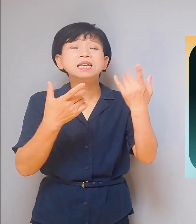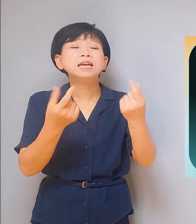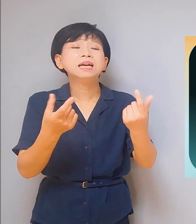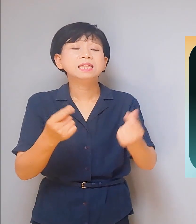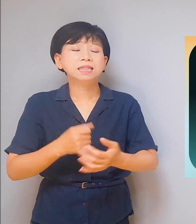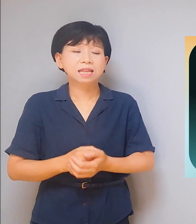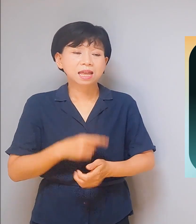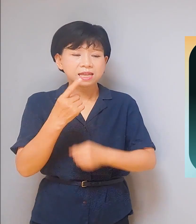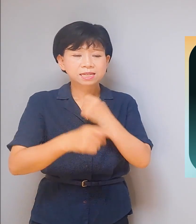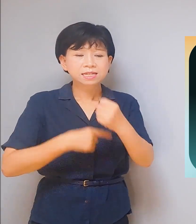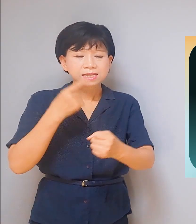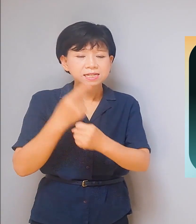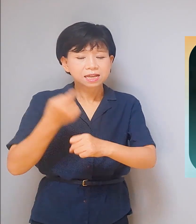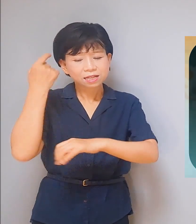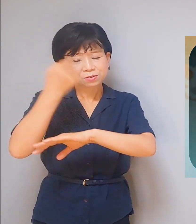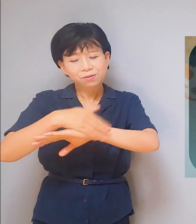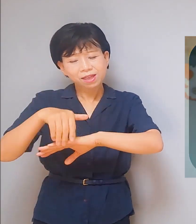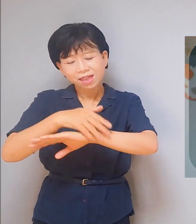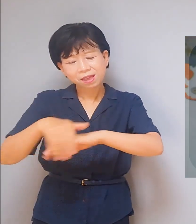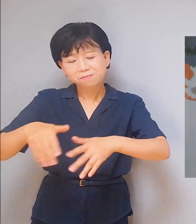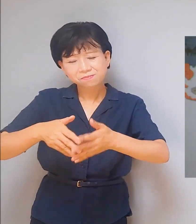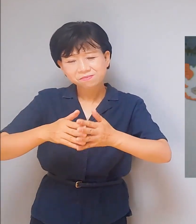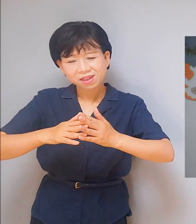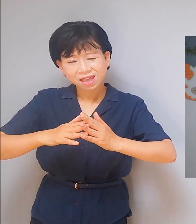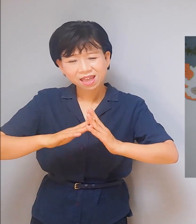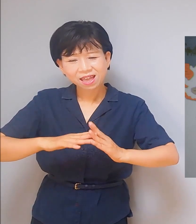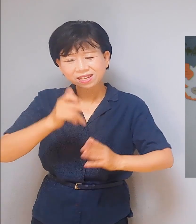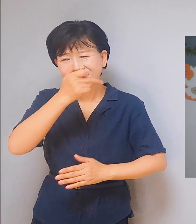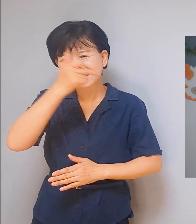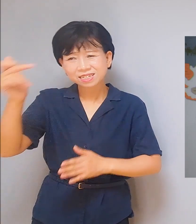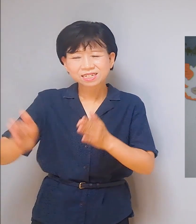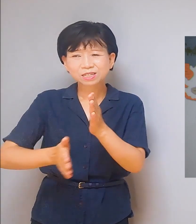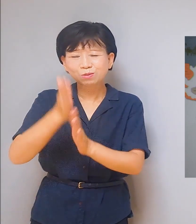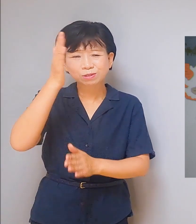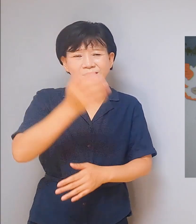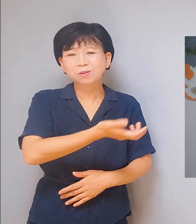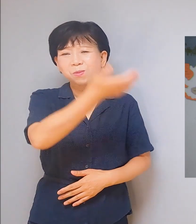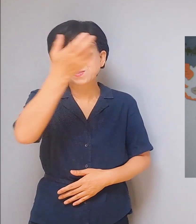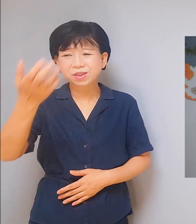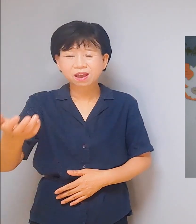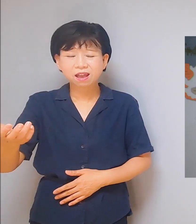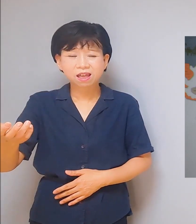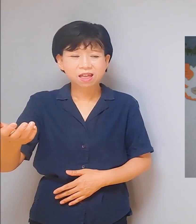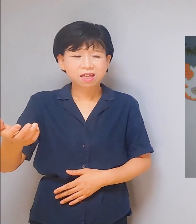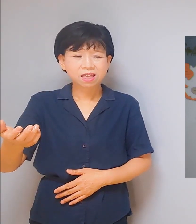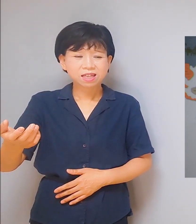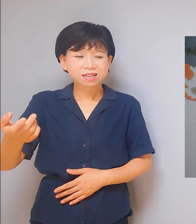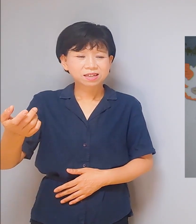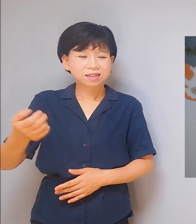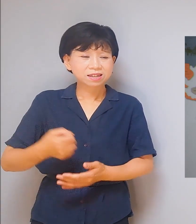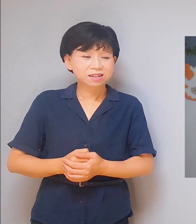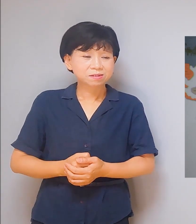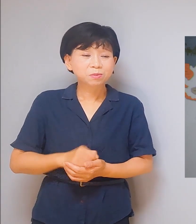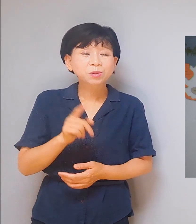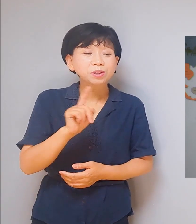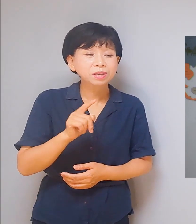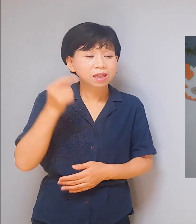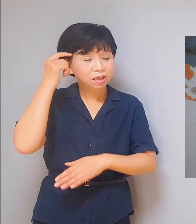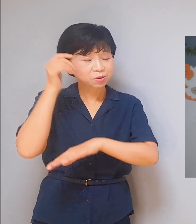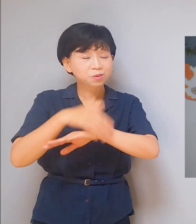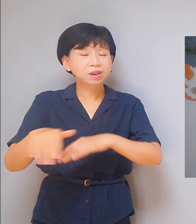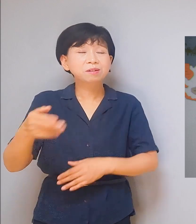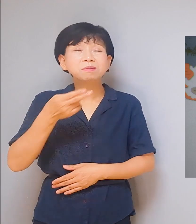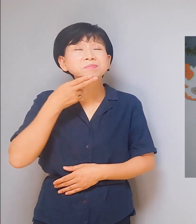동안 뭔가 일을 하려고 한 큰 도시로 가는 거죠. 여러분, 아무 생각 없이 갈까요? 아무 계획